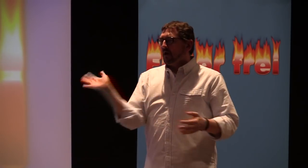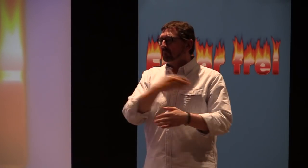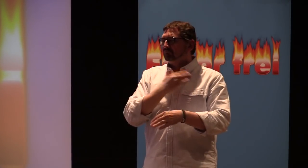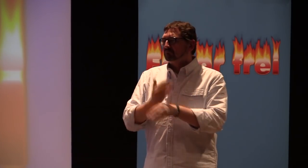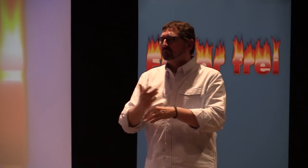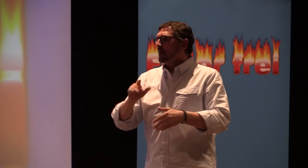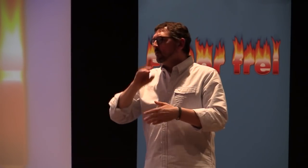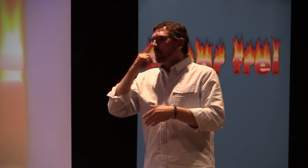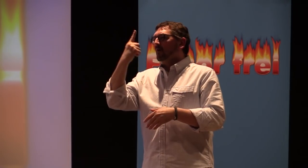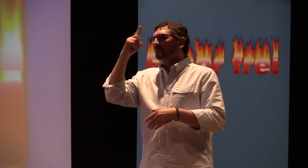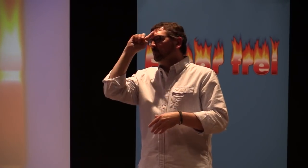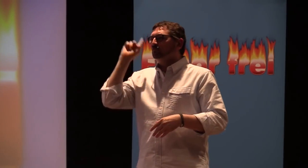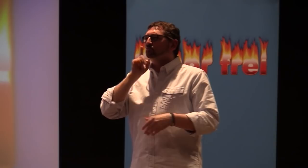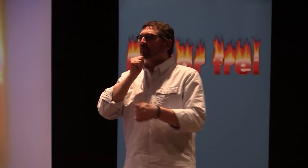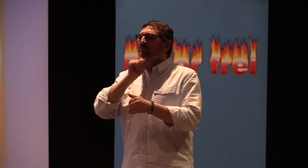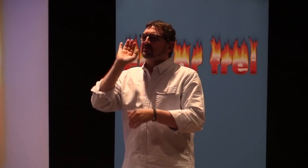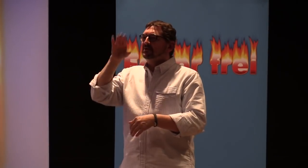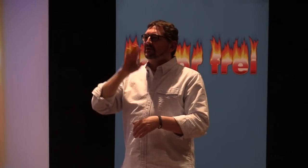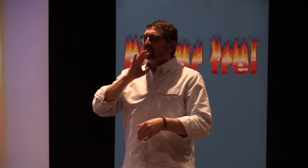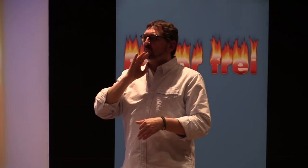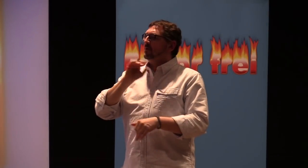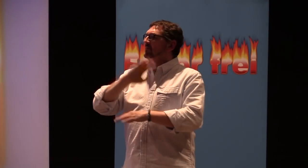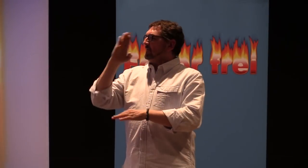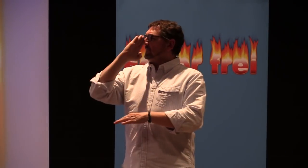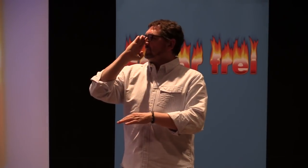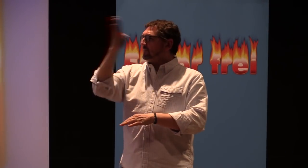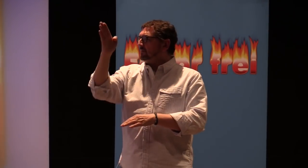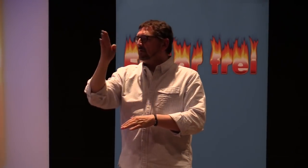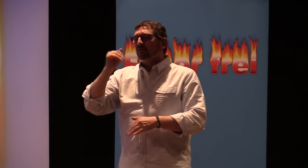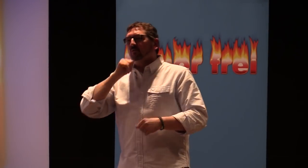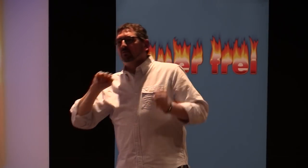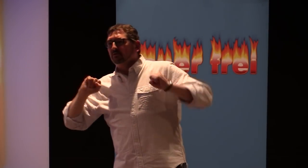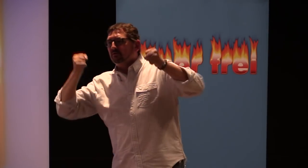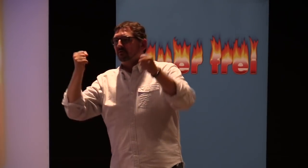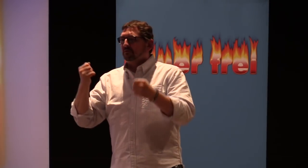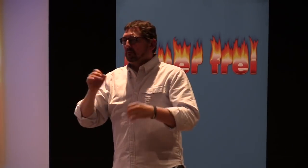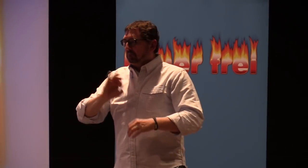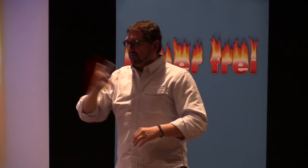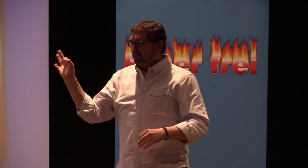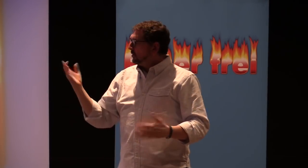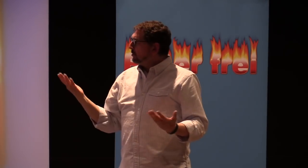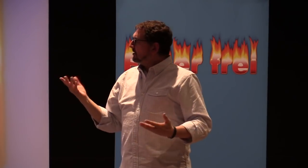die Landesverbände tatsächlich bestehen bleiben oder denkst du, die machen sowieso nicht genug für Jugendliche, die könnten auch